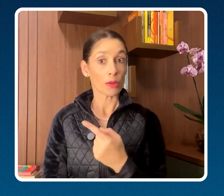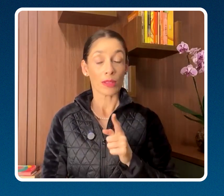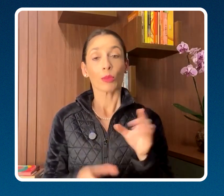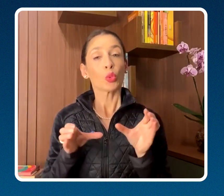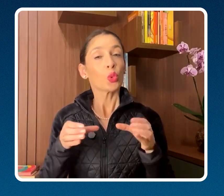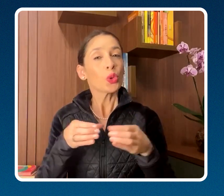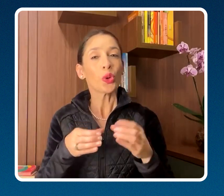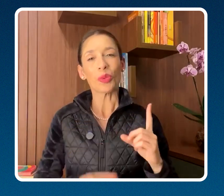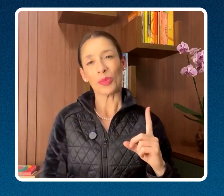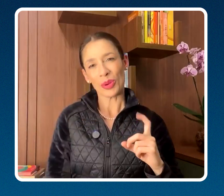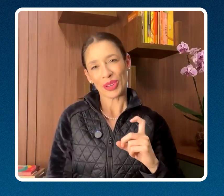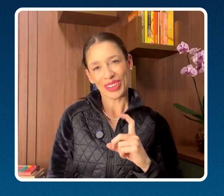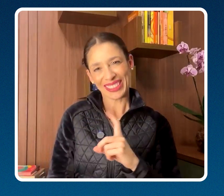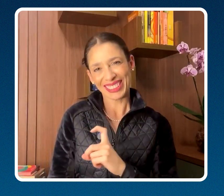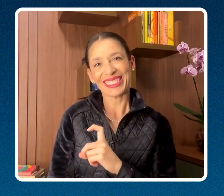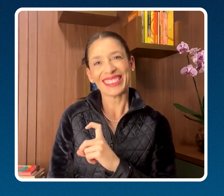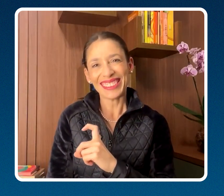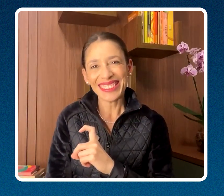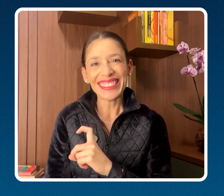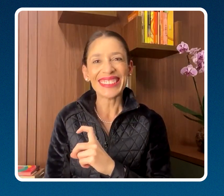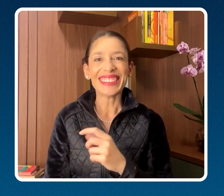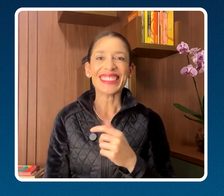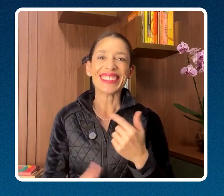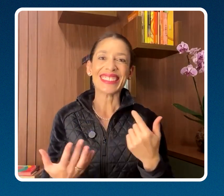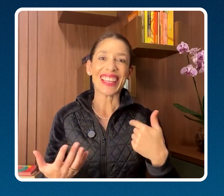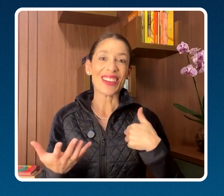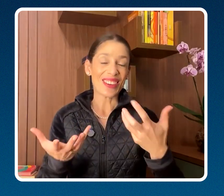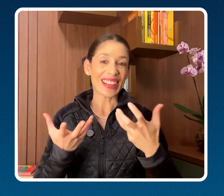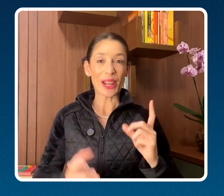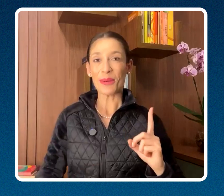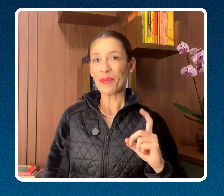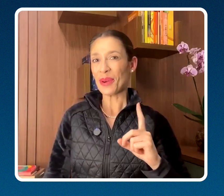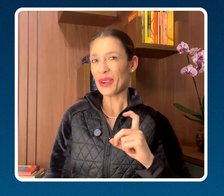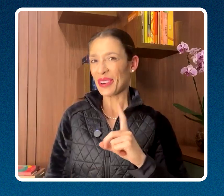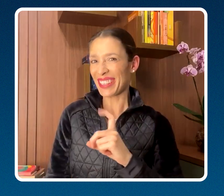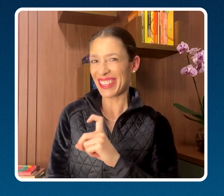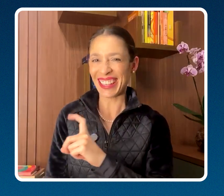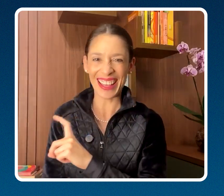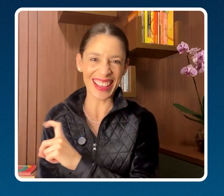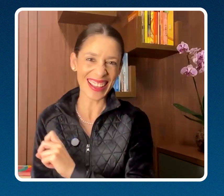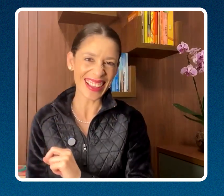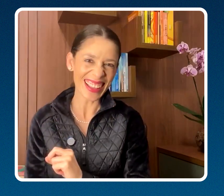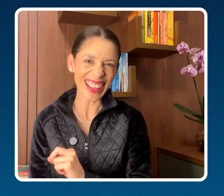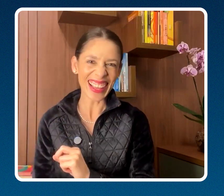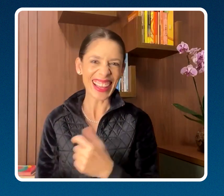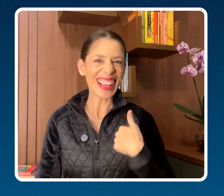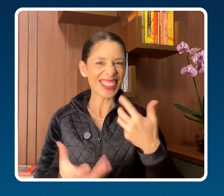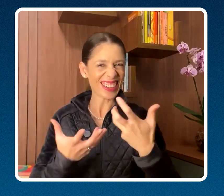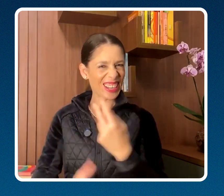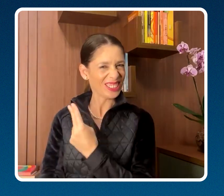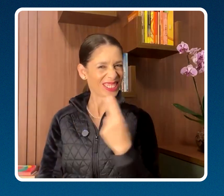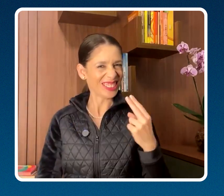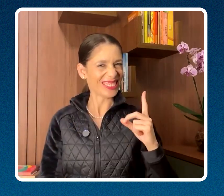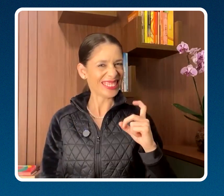né? E eu até voltando assim um pouco, eu disse, meu Deus, eu quero ser chamada de poti. Mas para ser chamada de poti, você tem que